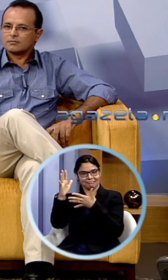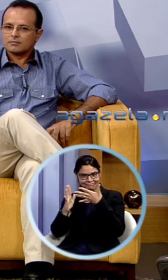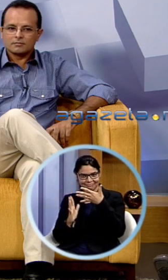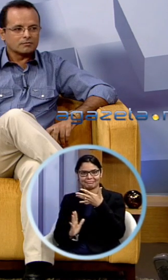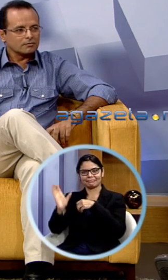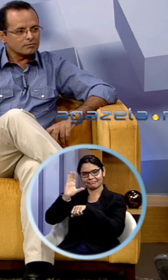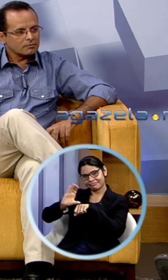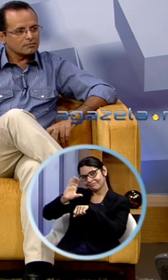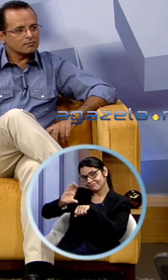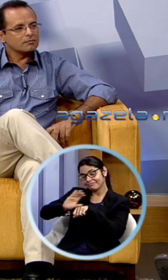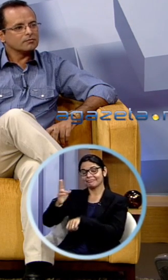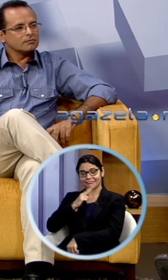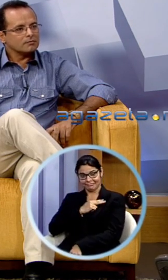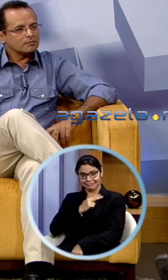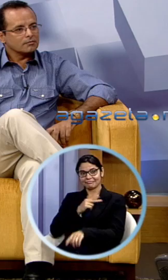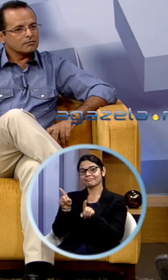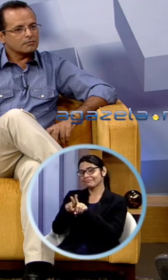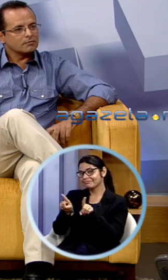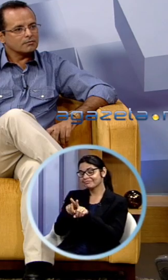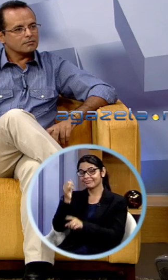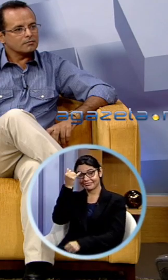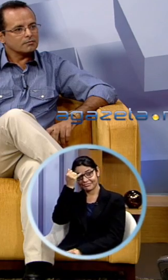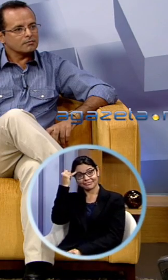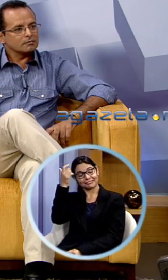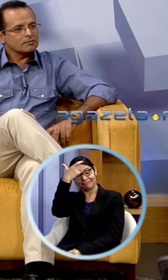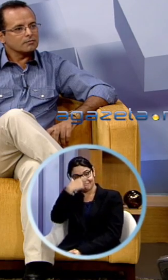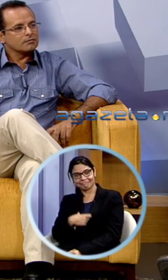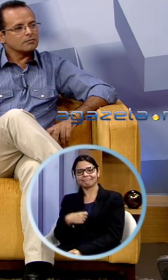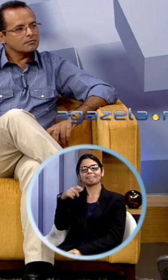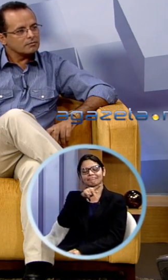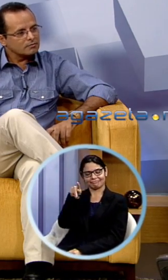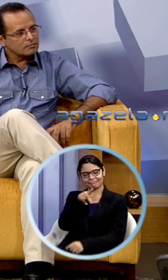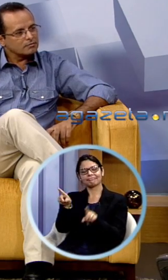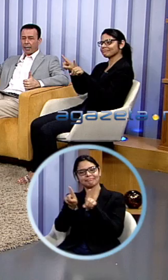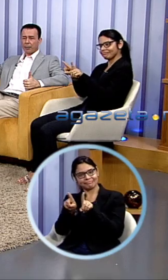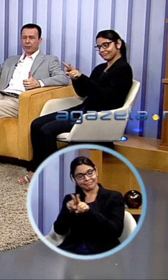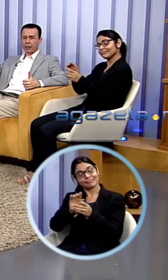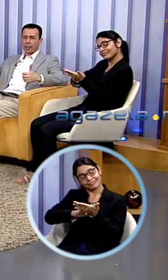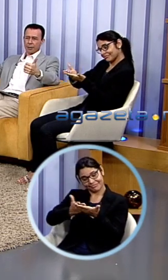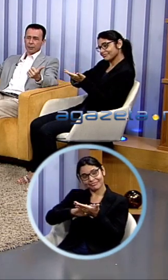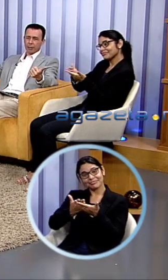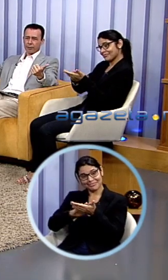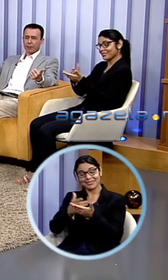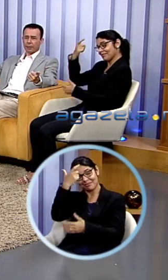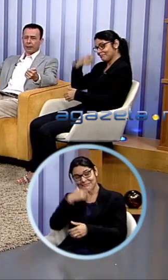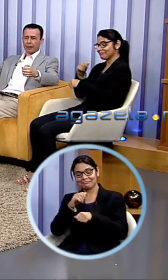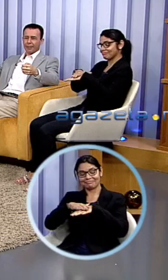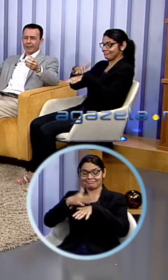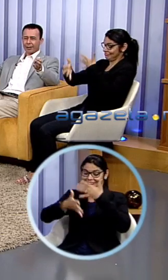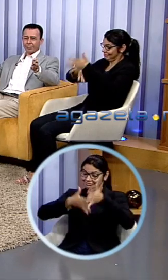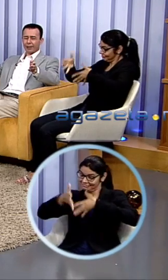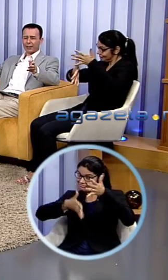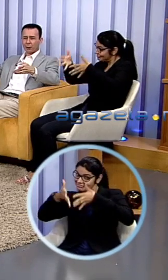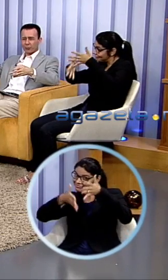no curso de libras da UFAC e a yanelle de Melo que é professora também e a intérprete Aliás ela está fazendo aqui